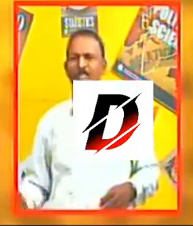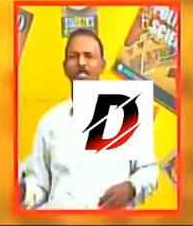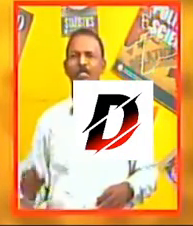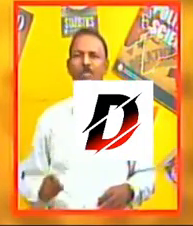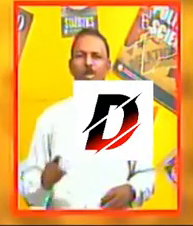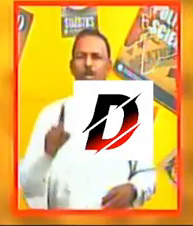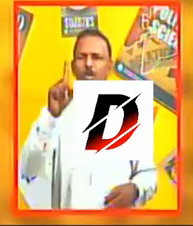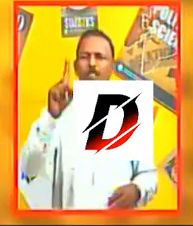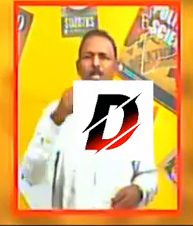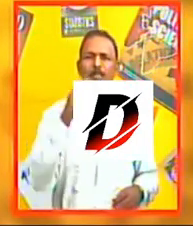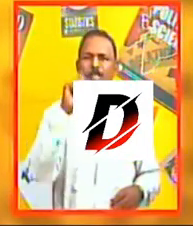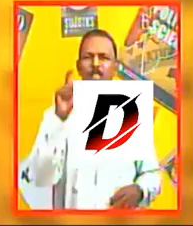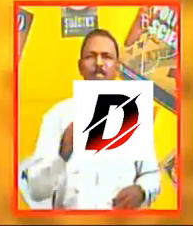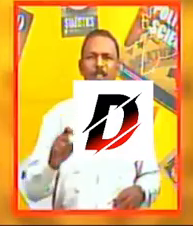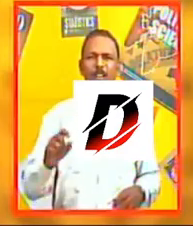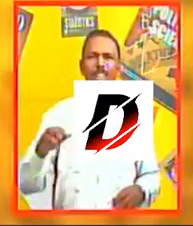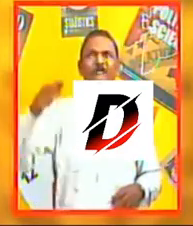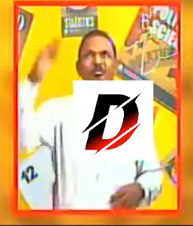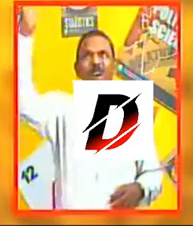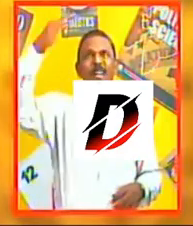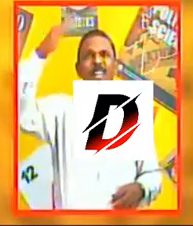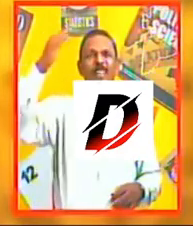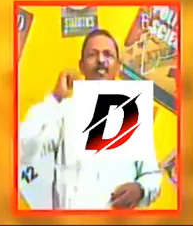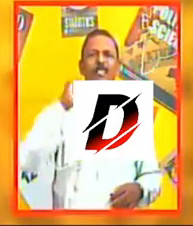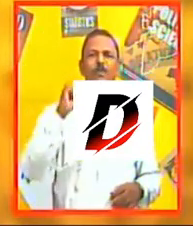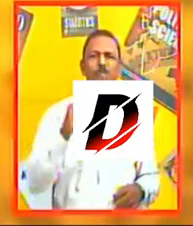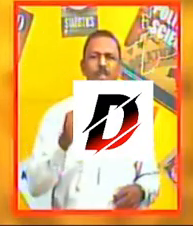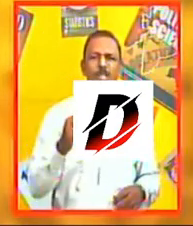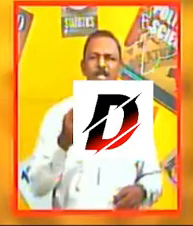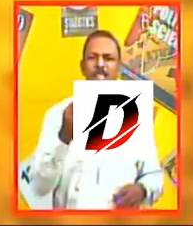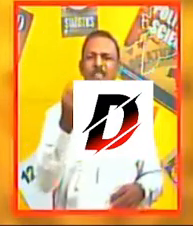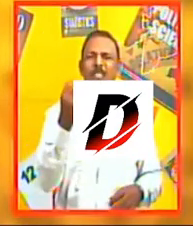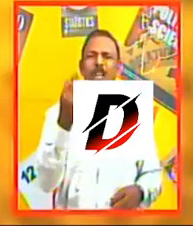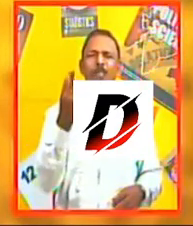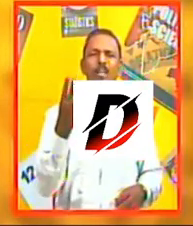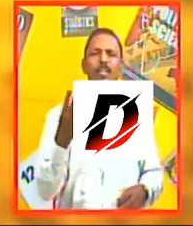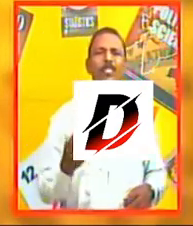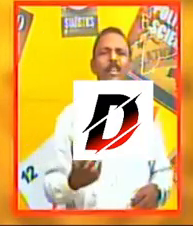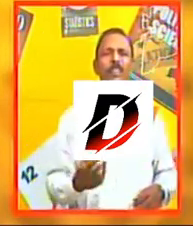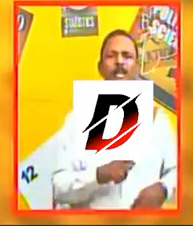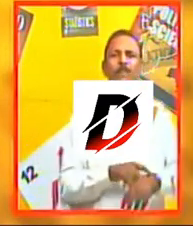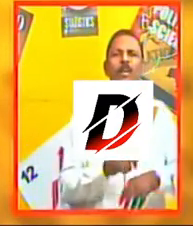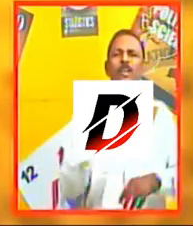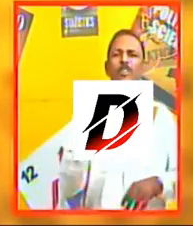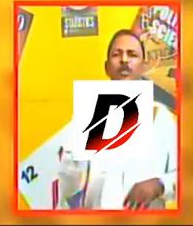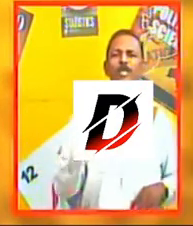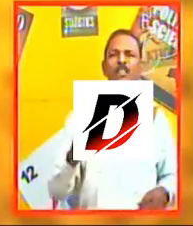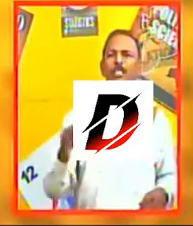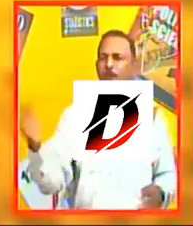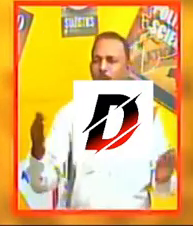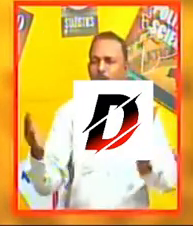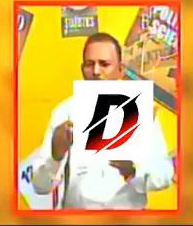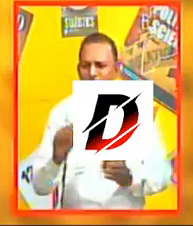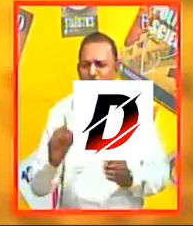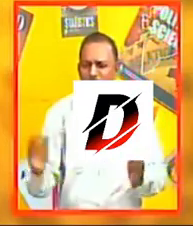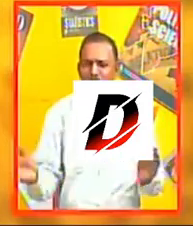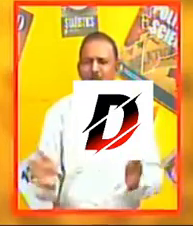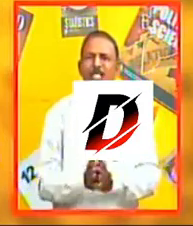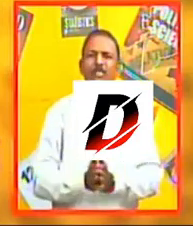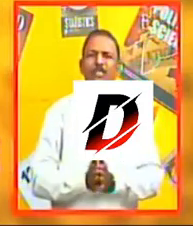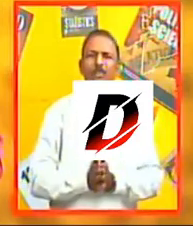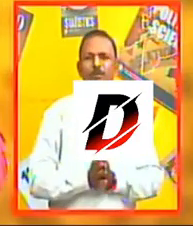இதில் 1 மார்க் கொஸ்டின் நான் உங்களை கேட்கவா, வானிலை என்பது எத்தனை மணி நேரத்திற்கு நாம் புள்ளி விவரங்களை